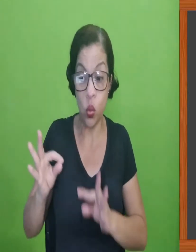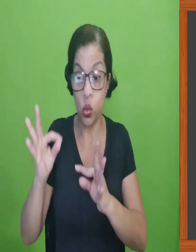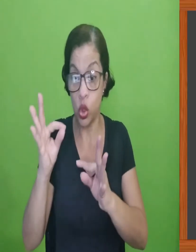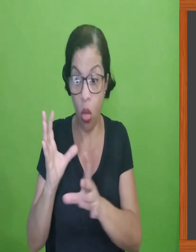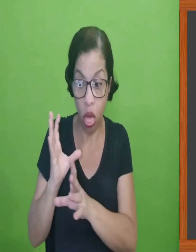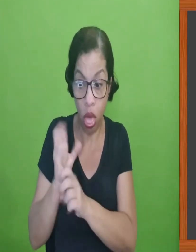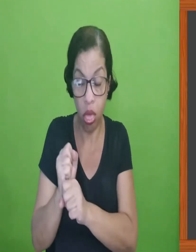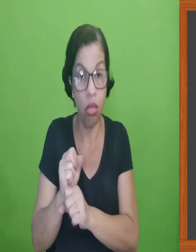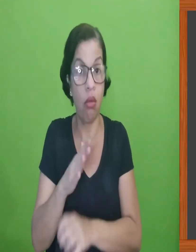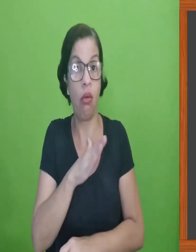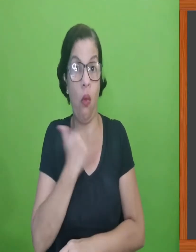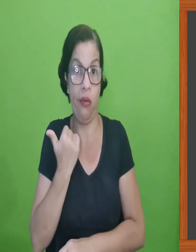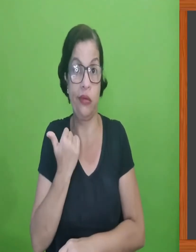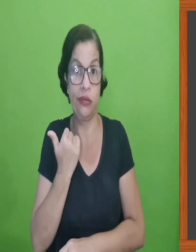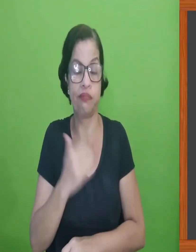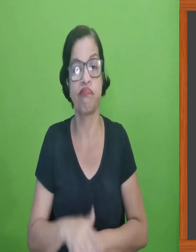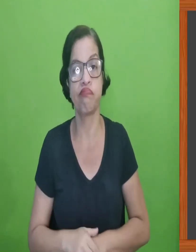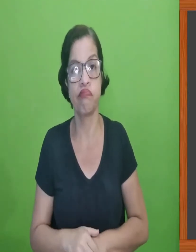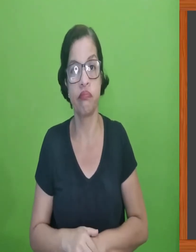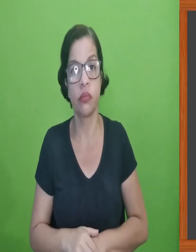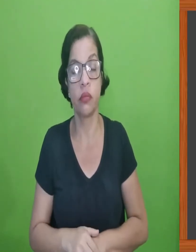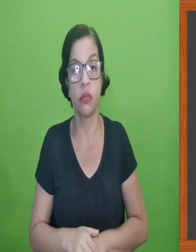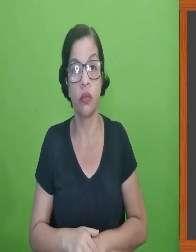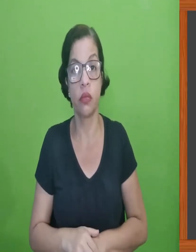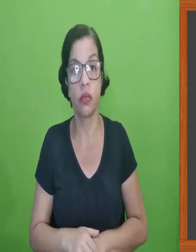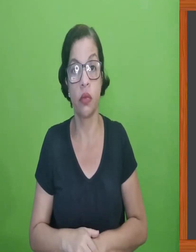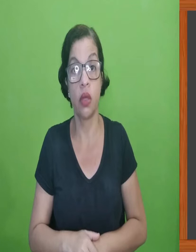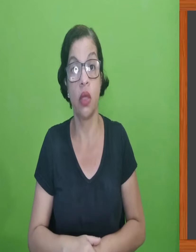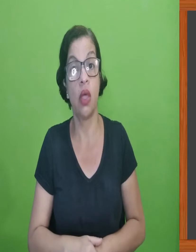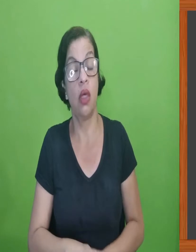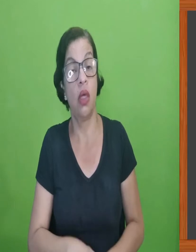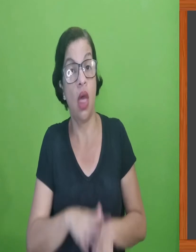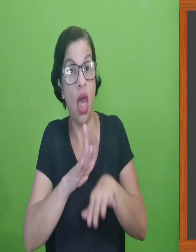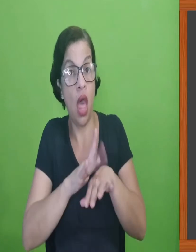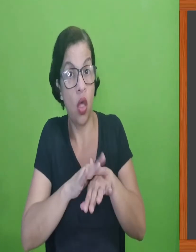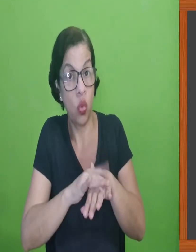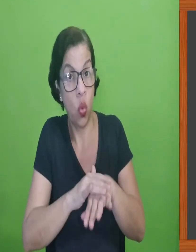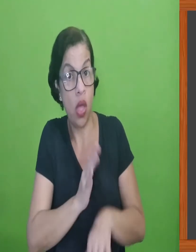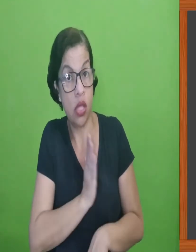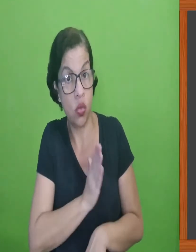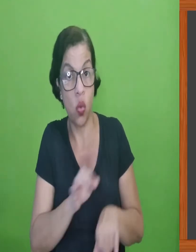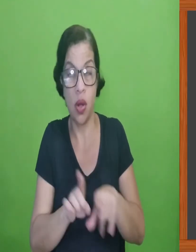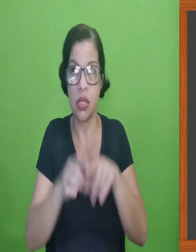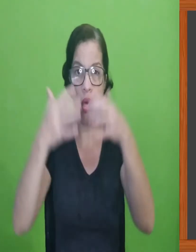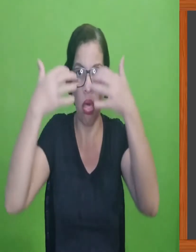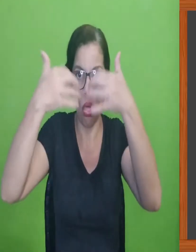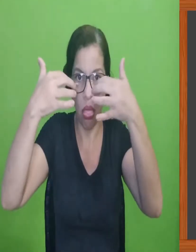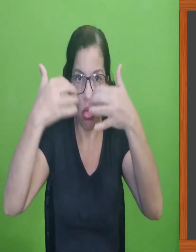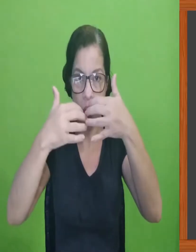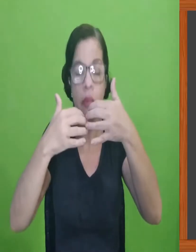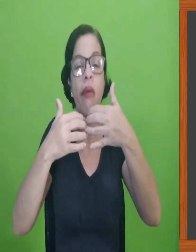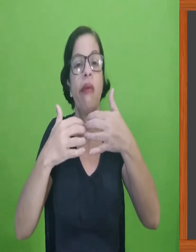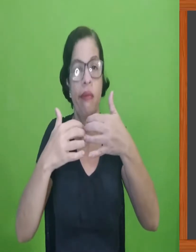registrados naquele ano. Sendo que as doenças isquêmicas do coração e as doenças cerebrovasculares